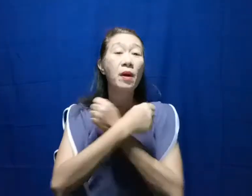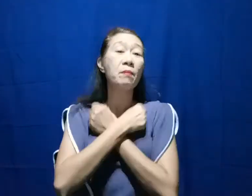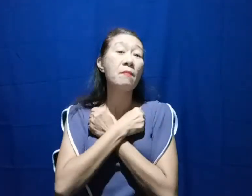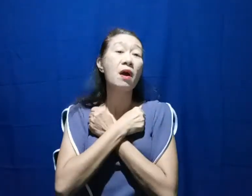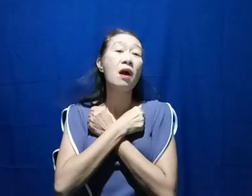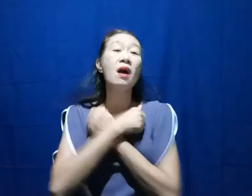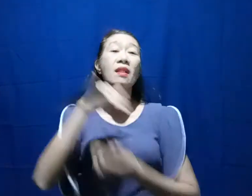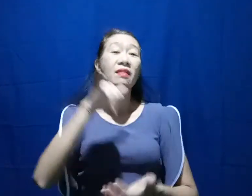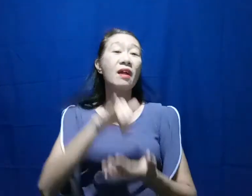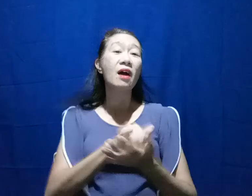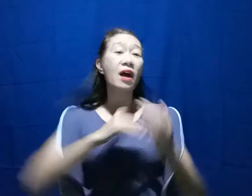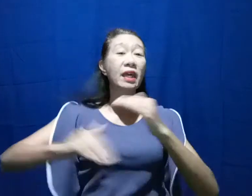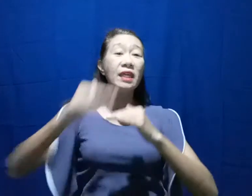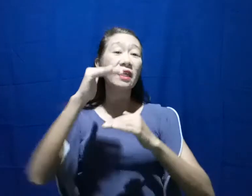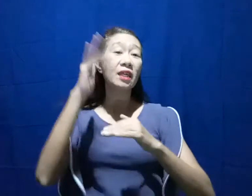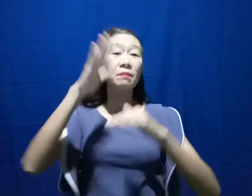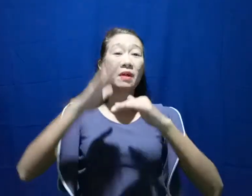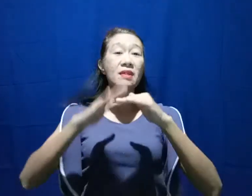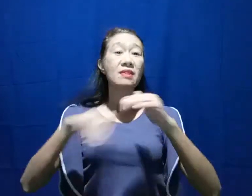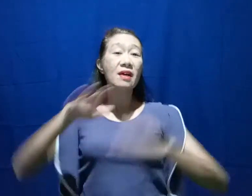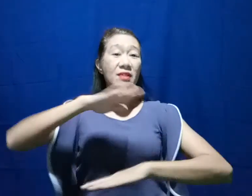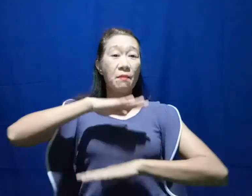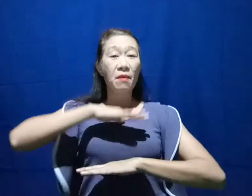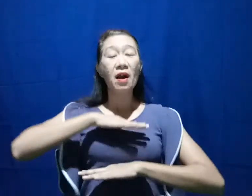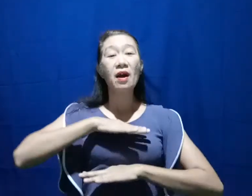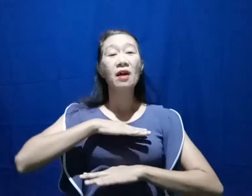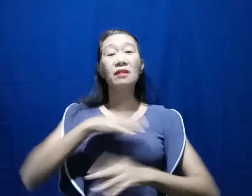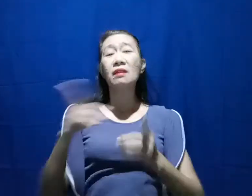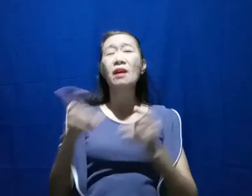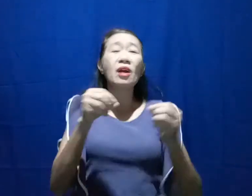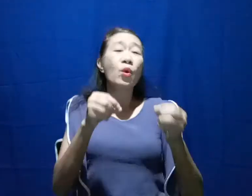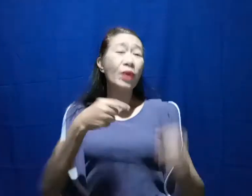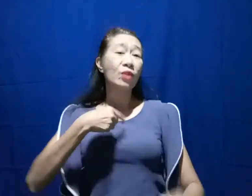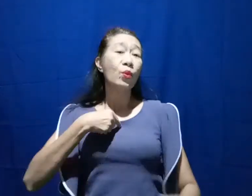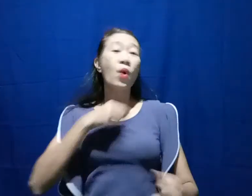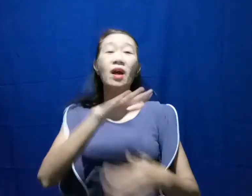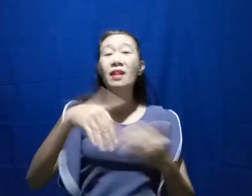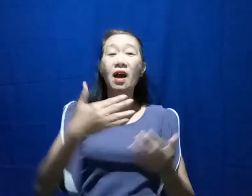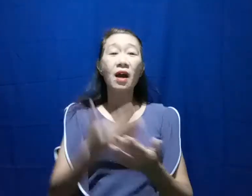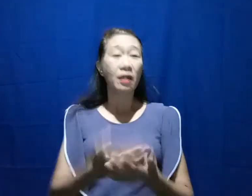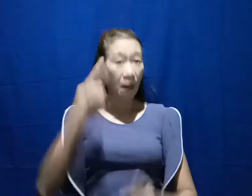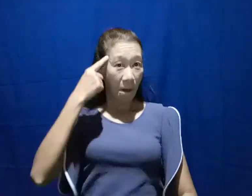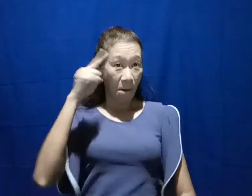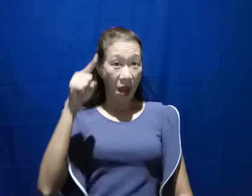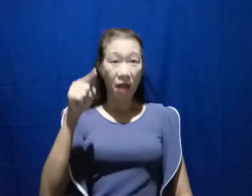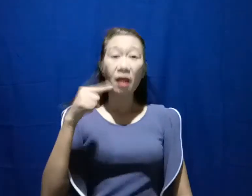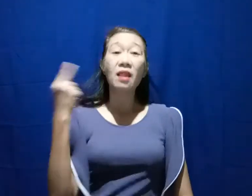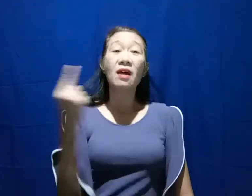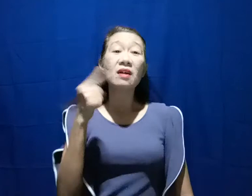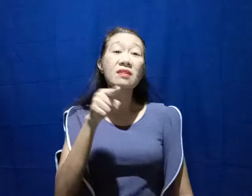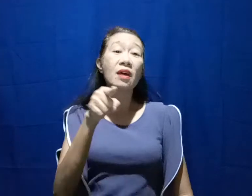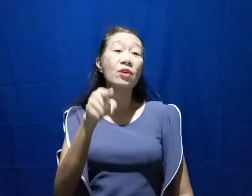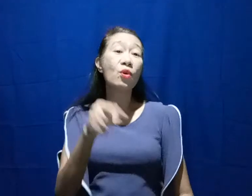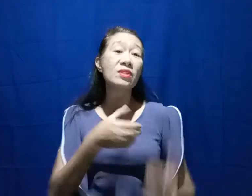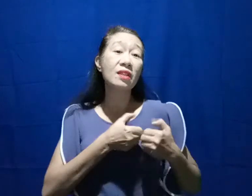pagmamahal na, huwag kita sa sapat Mayro'ng pangarap, pagmamahal na, huwag